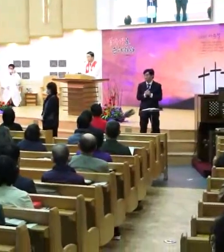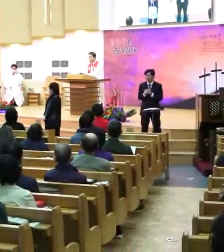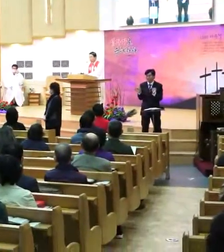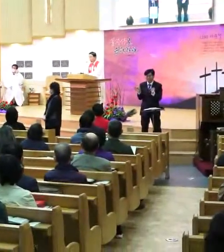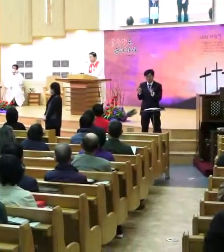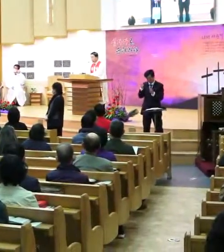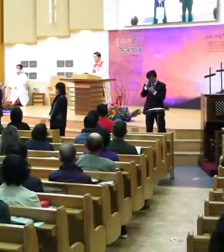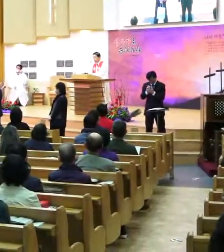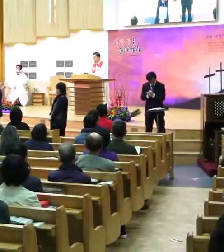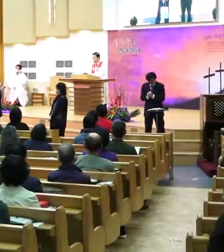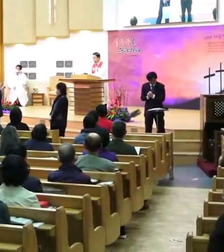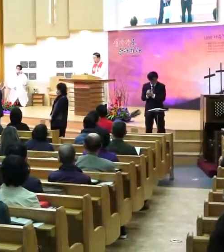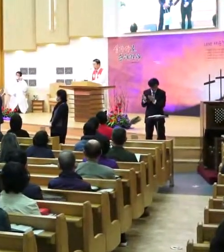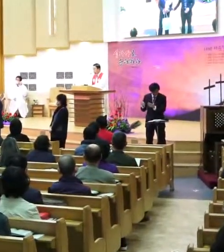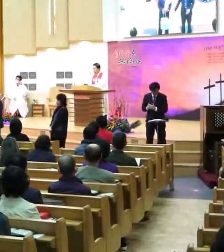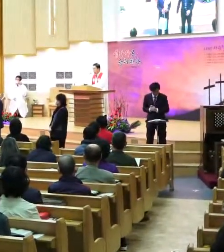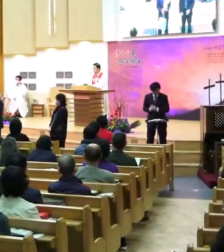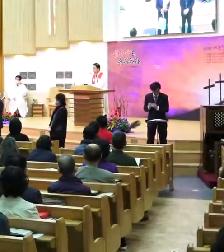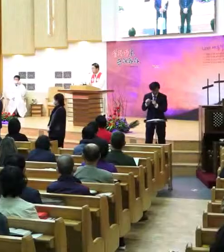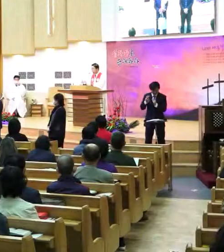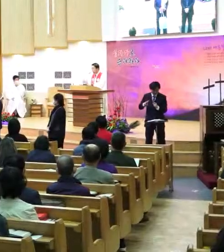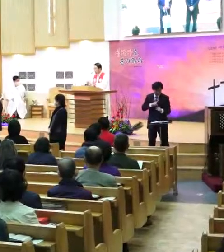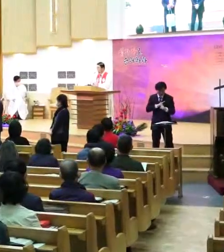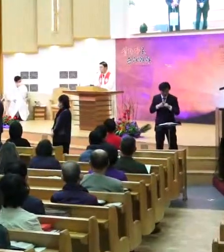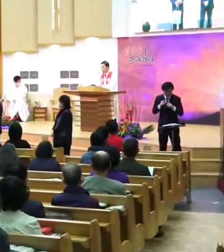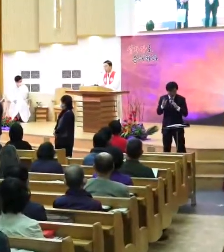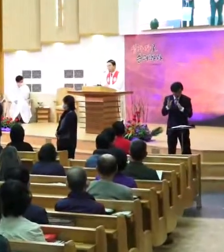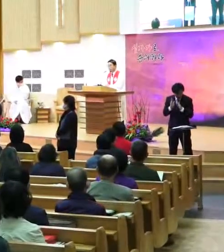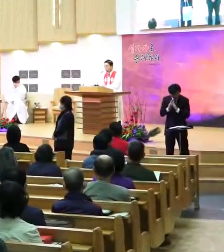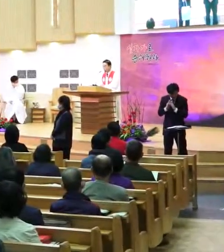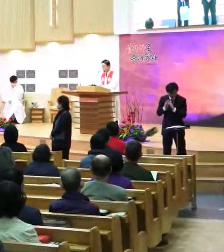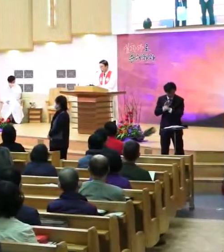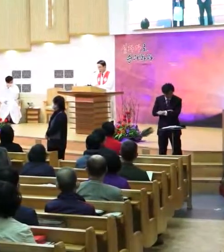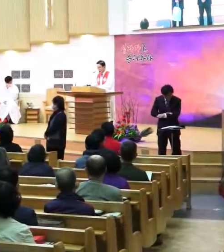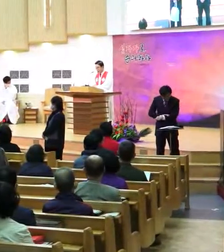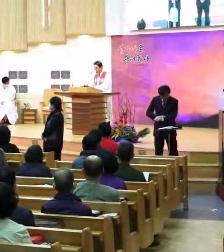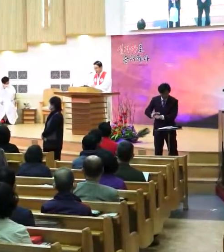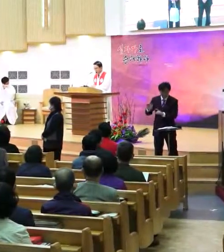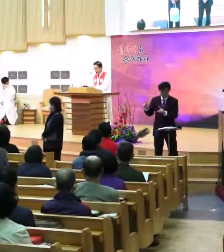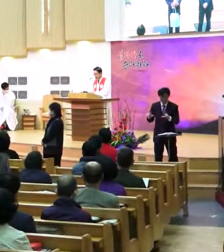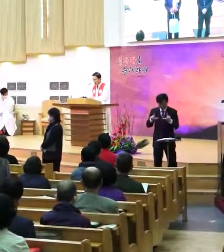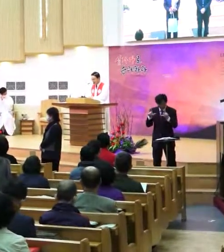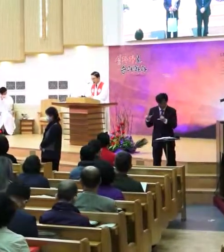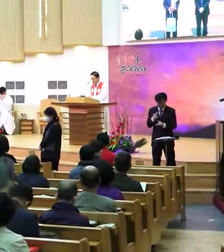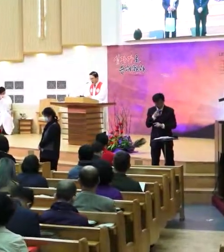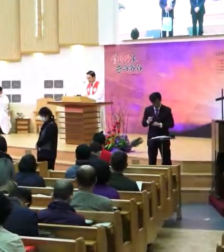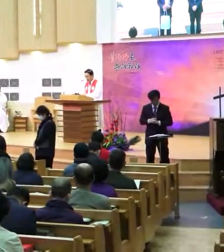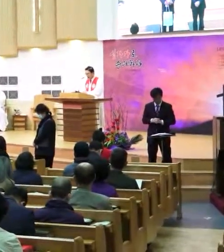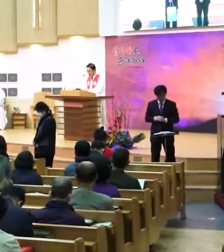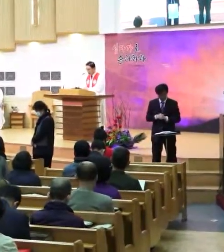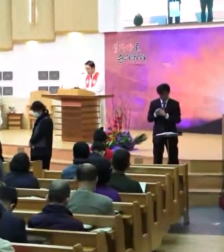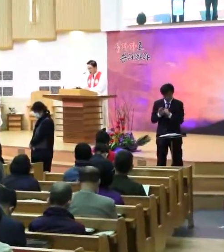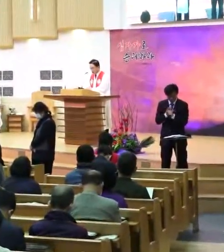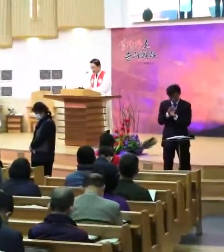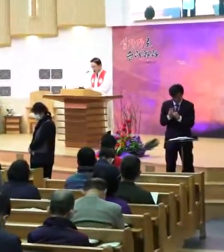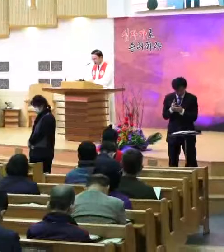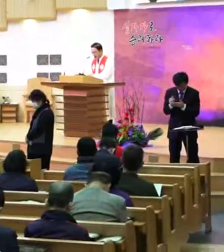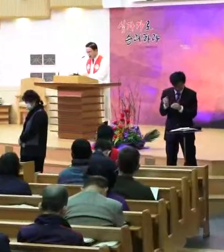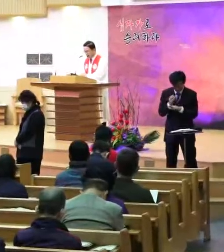예수님 오픈된 영천제일교회에서 잘 적응하고 정착할 수 있기를 바랍니다. 여러분 관심 가져주시고 기도해 주십시오. 잠깐 기도하겠습니다. 사랑해 주님